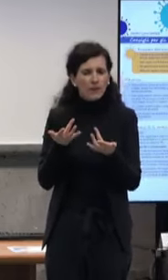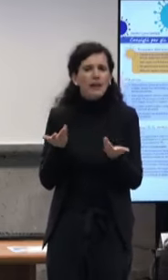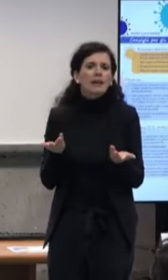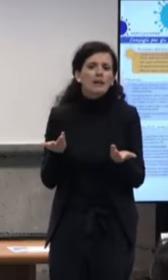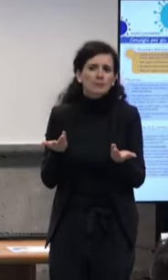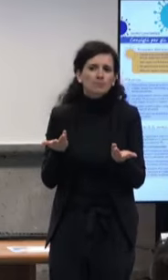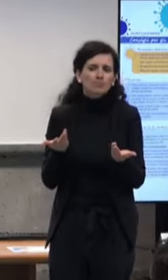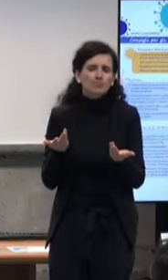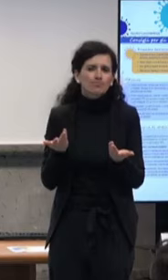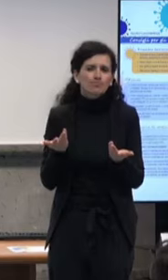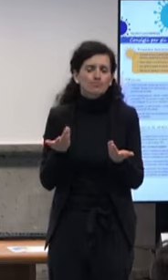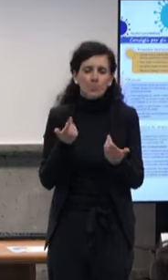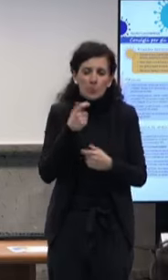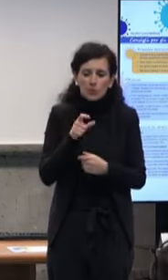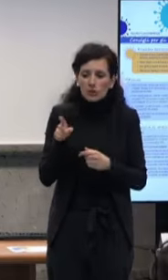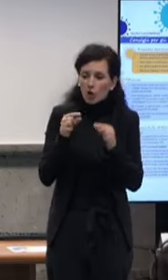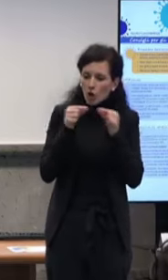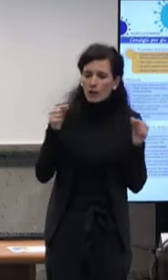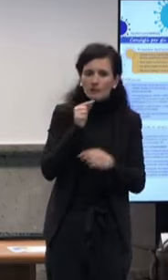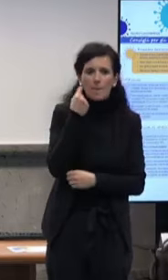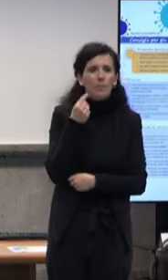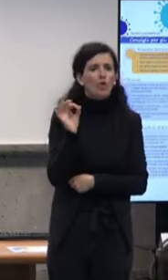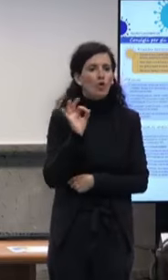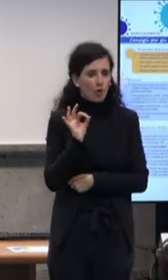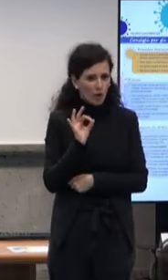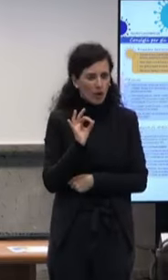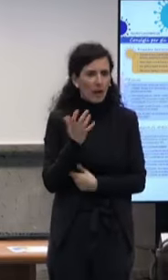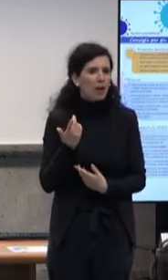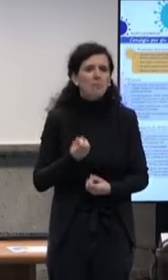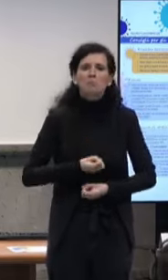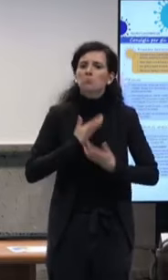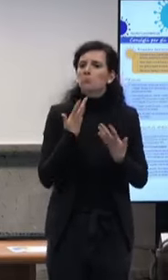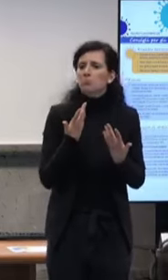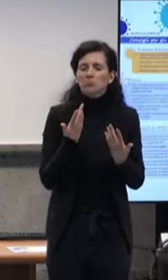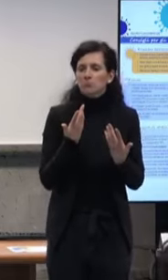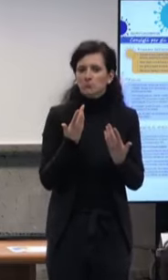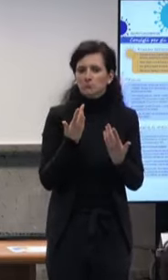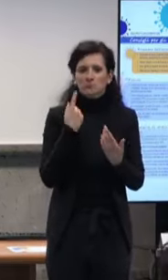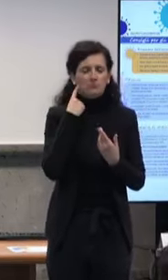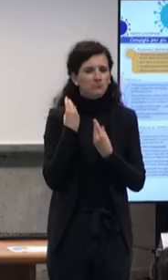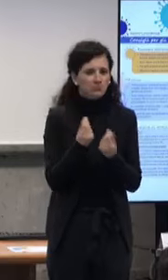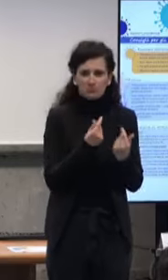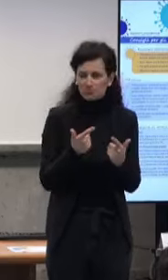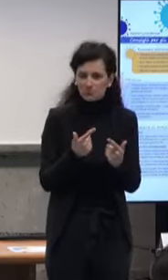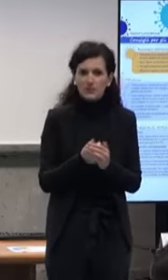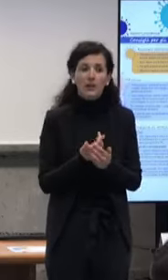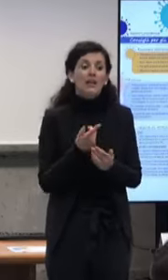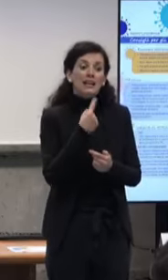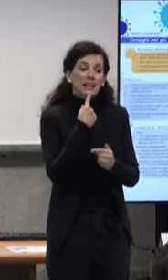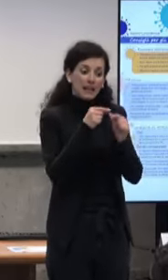sistema se non se non sono tamponati e tamponati come come sapete seguono linee guida e organizzazioni internazionali